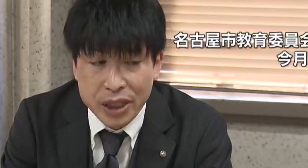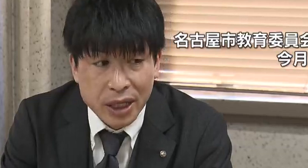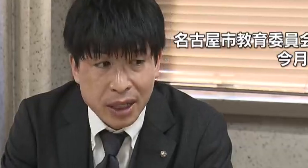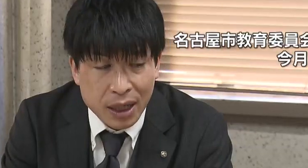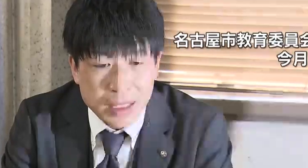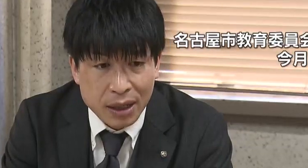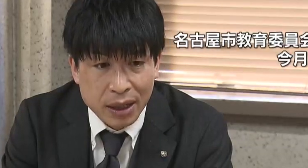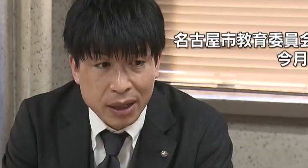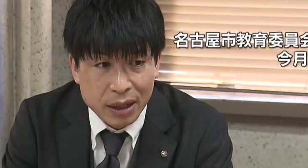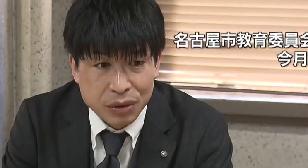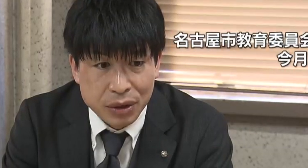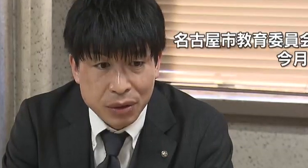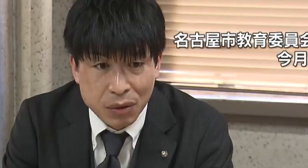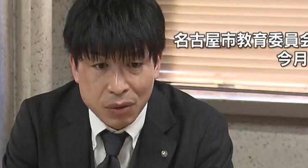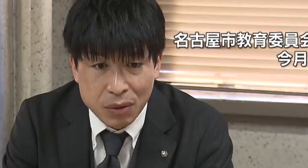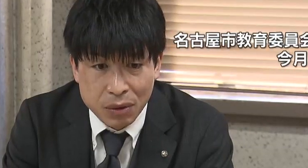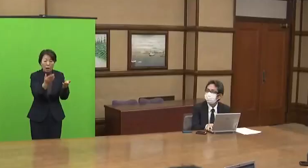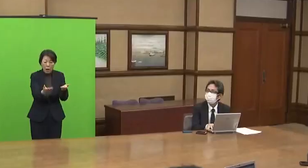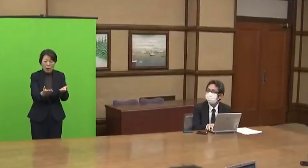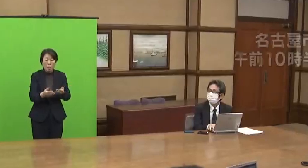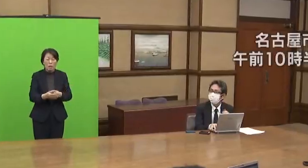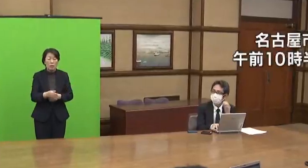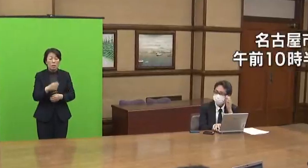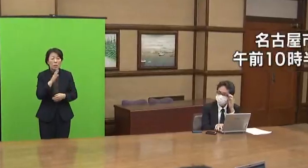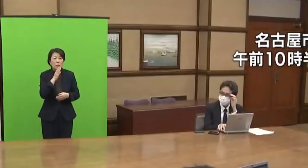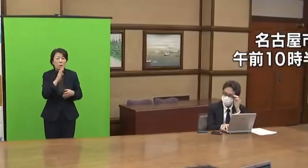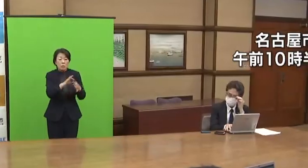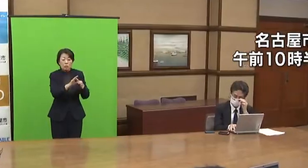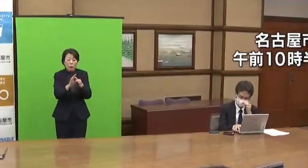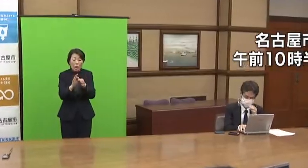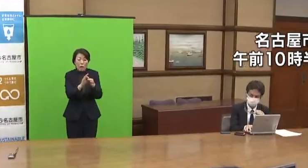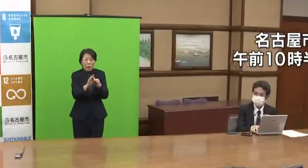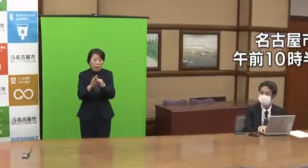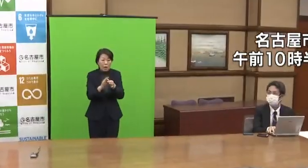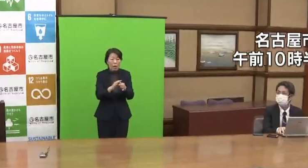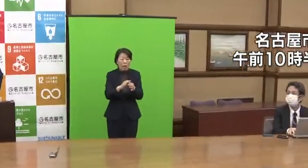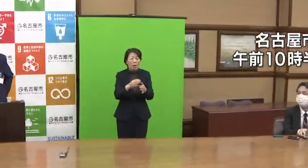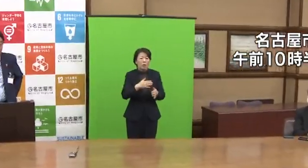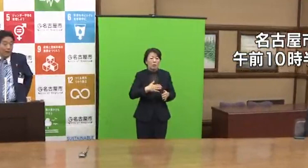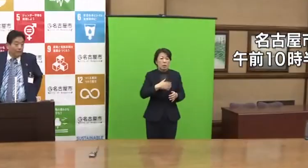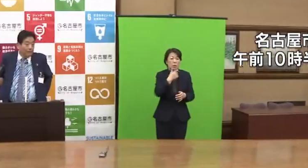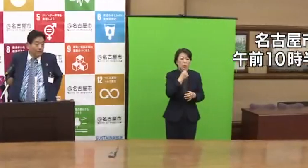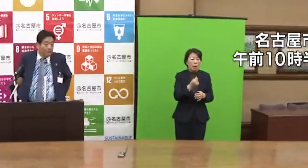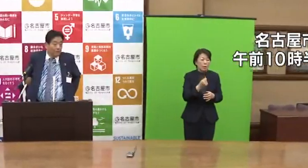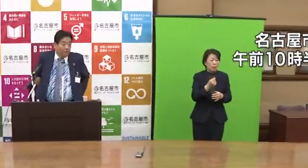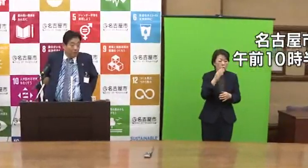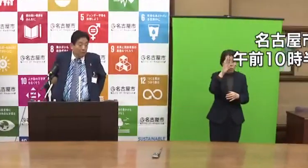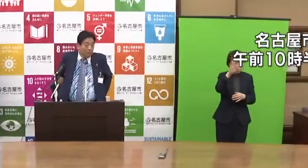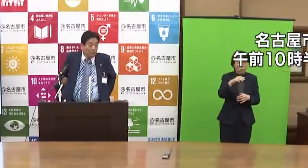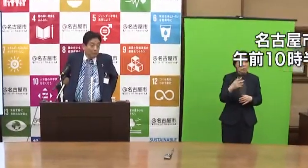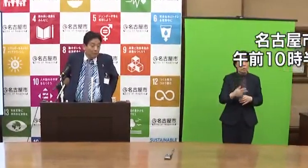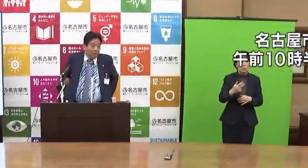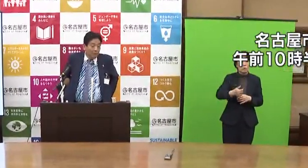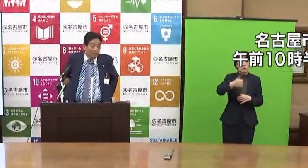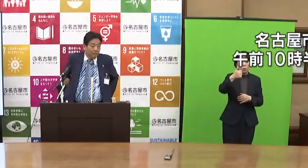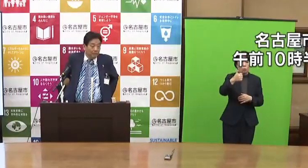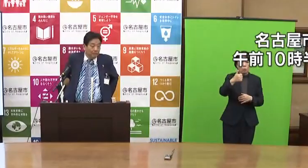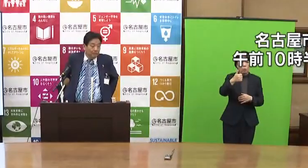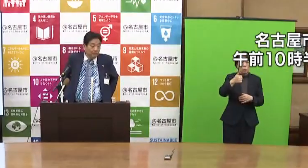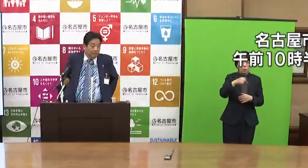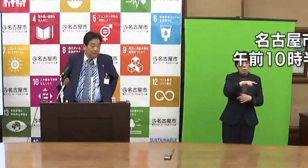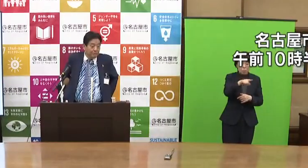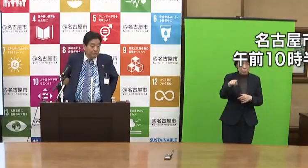超えと説明していましたが今の見で年度は者名簿をした団体の8割にあたる